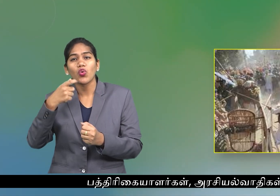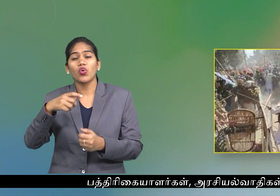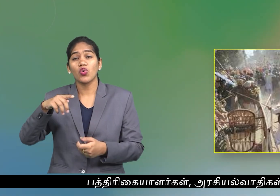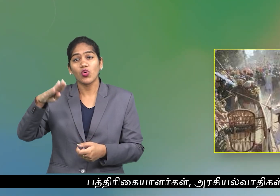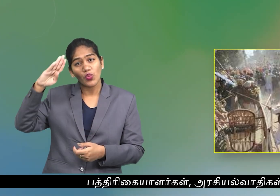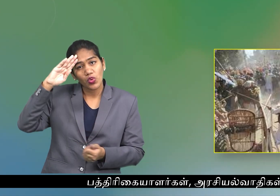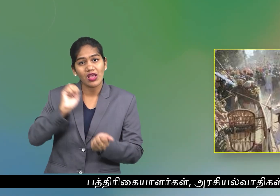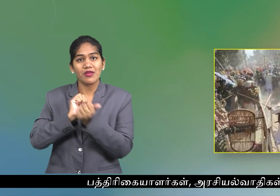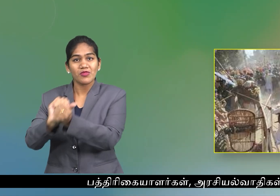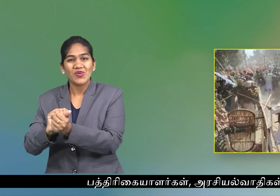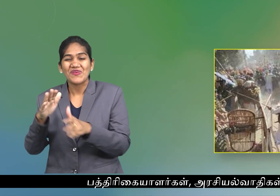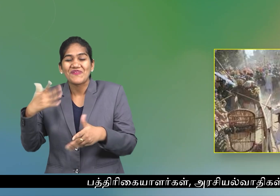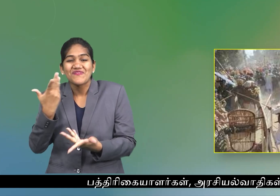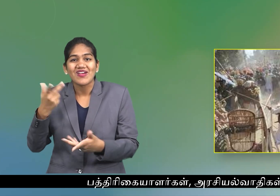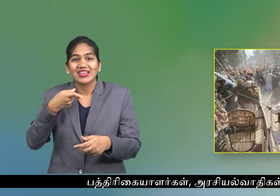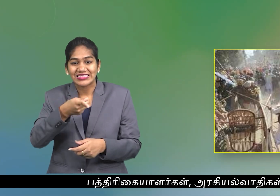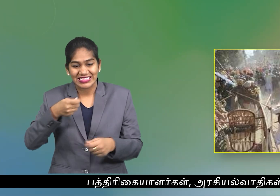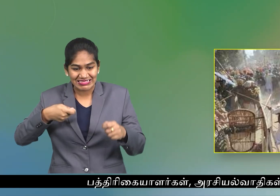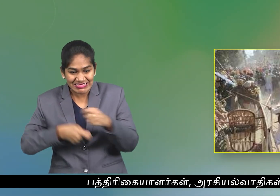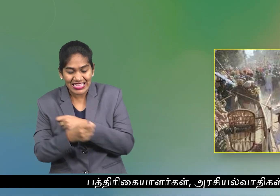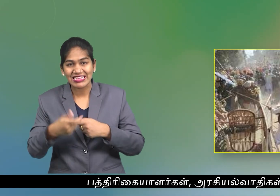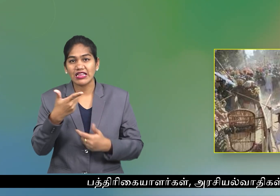பத்திரிகையாளர்கள், அரசியல்வாதிகள்,